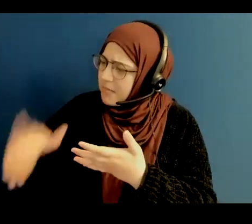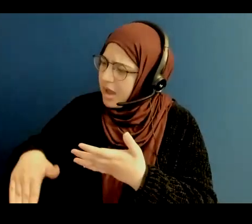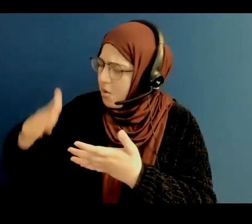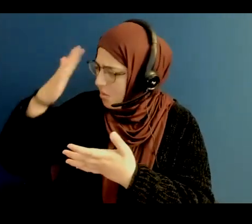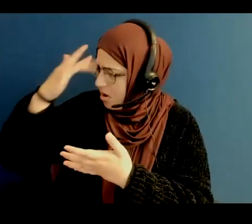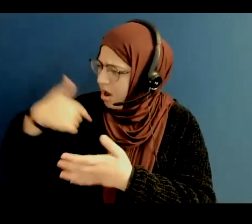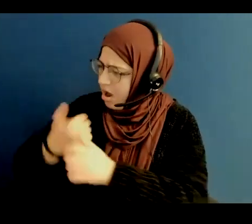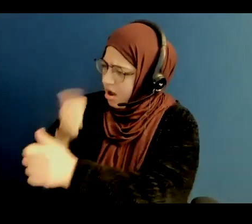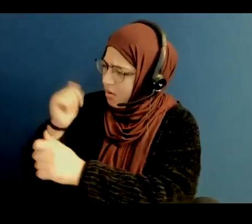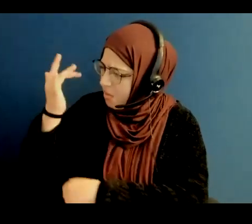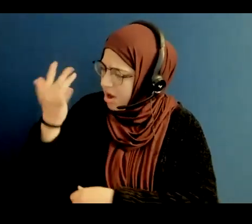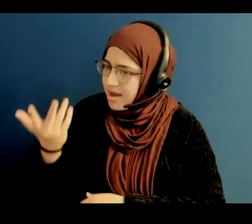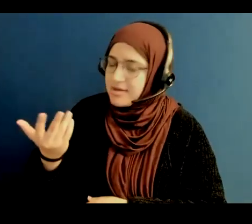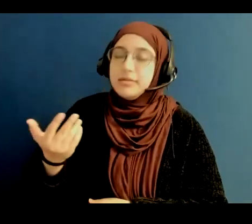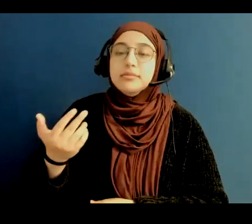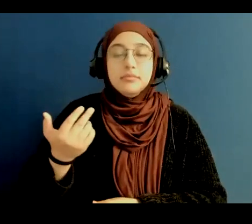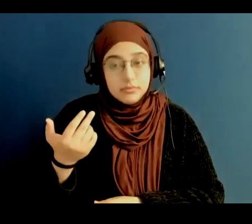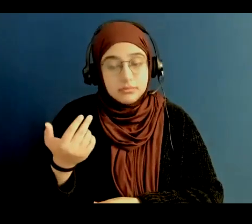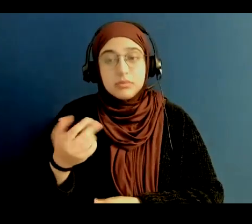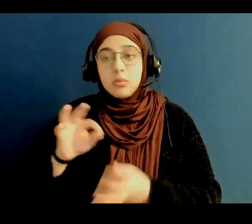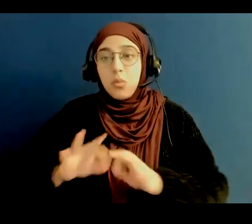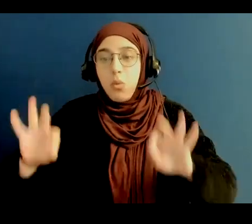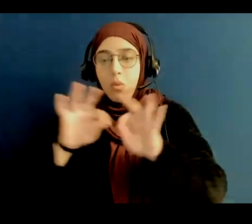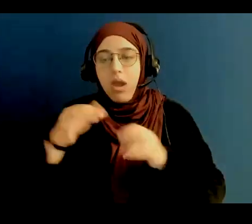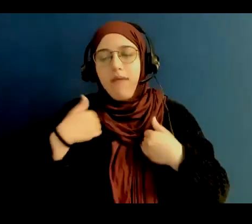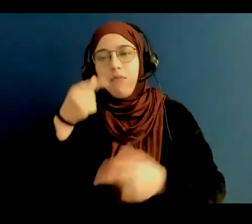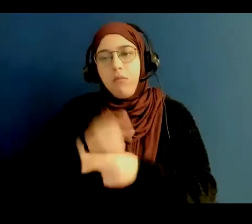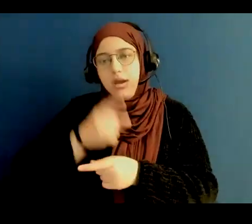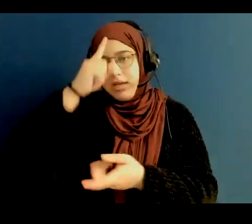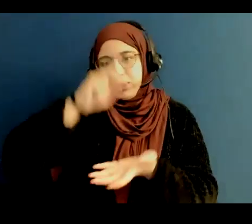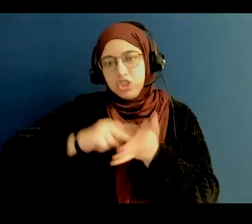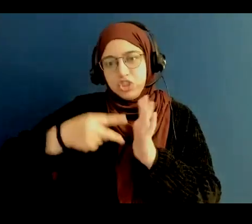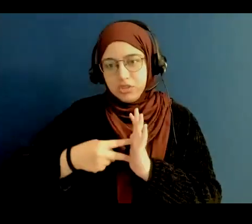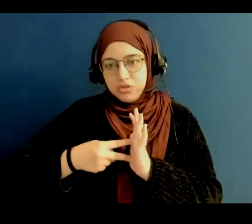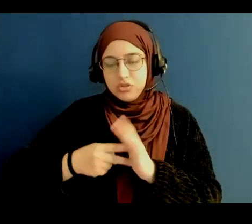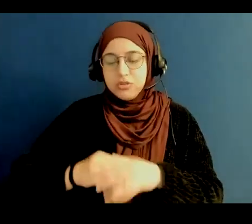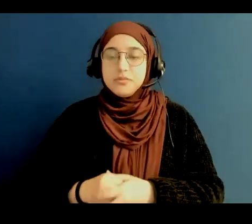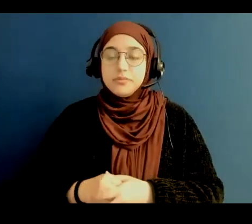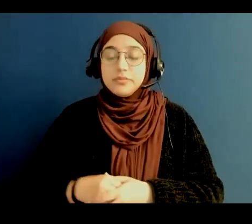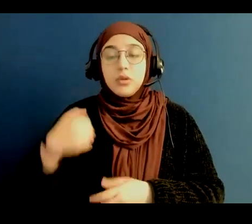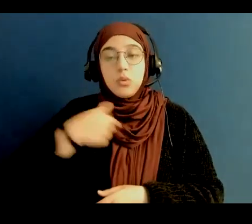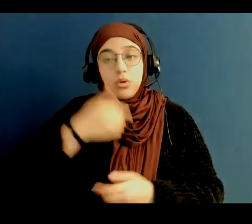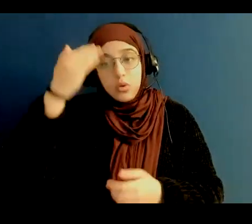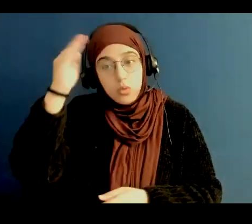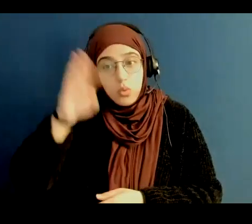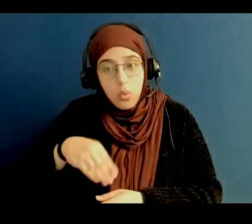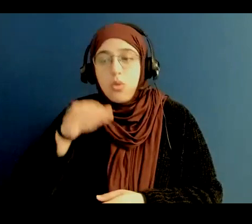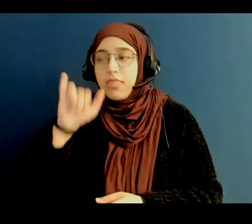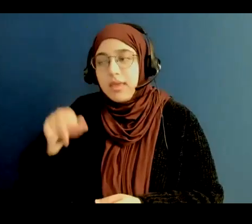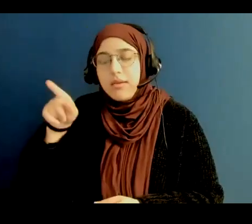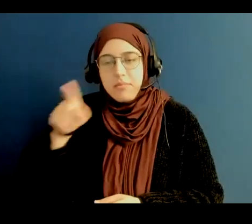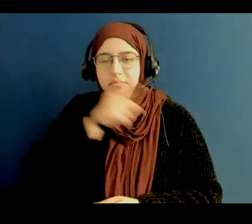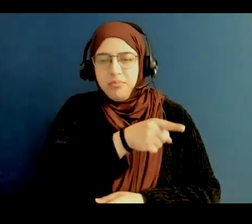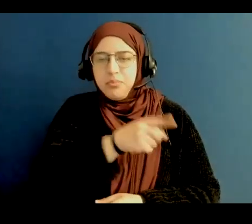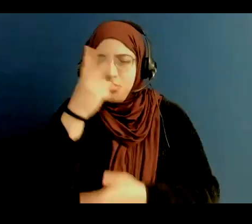from them? So have the right intentions. And we know that the Prophet ﷺ said, إِنَّمَا الْأَعْمَالُ بِالنِّيَّاتِ,